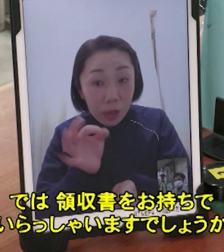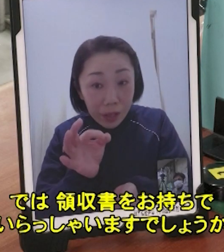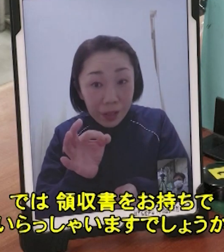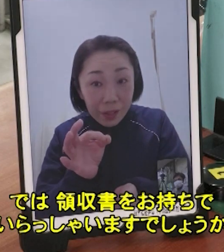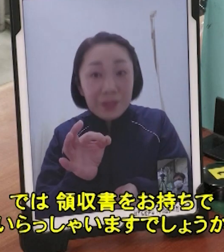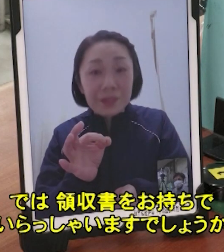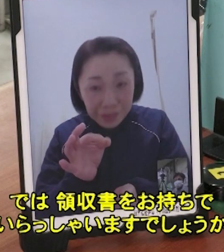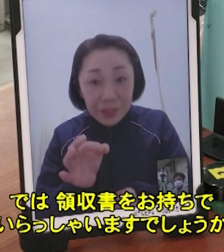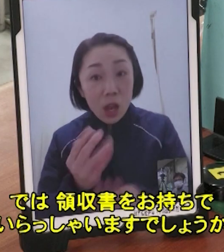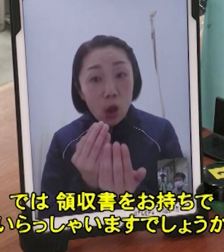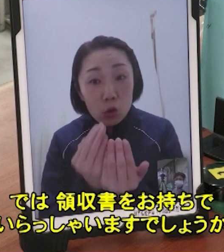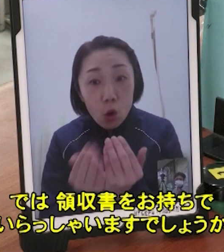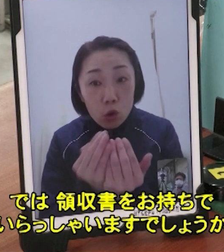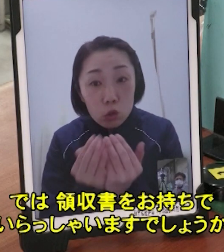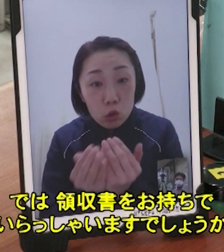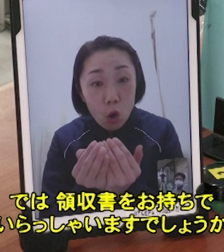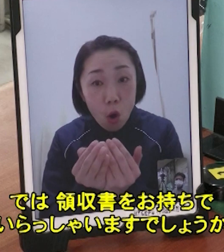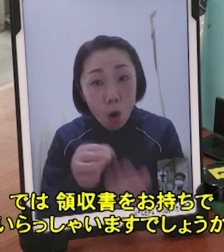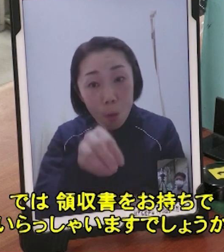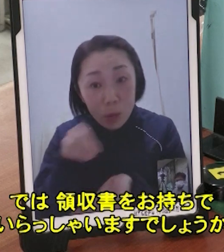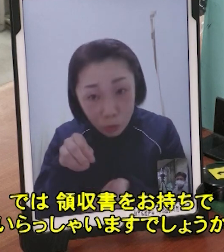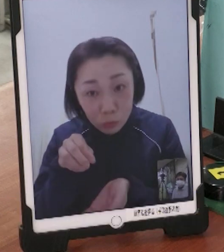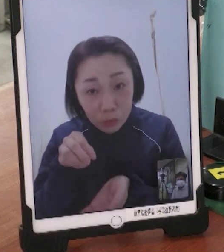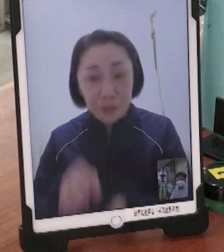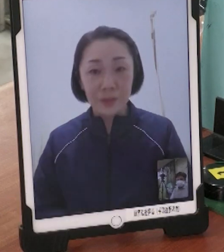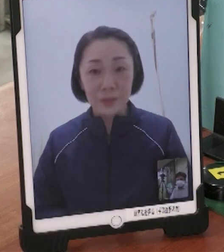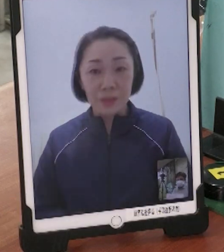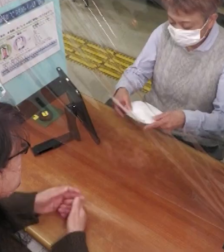領収書をお持ちでいらっしゃいますでしょうか？